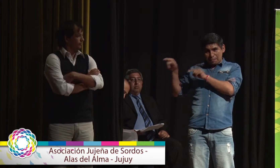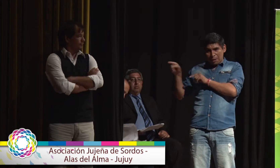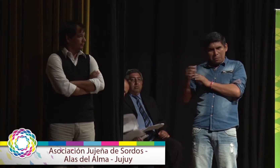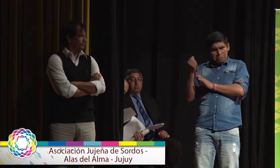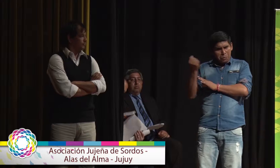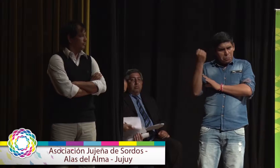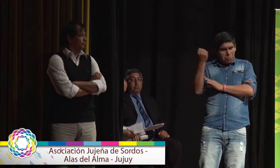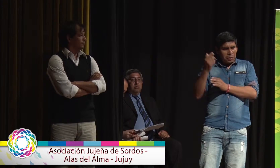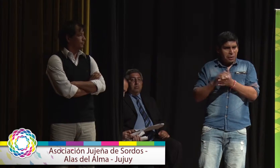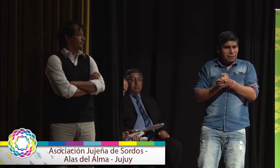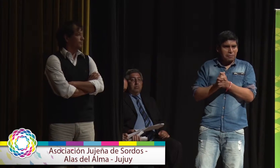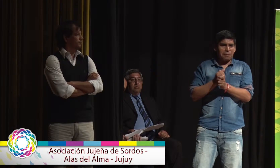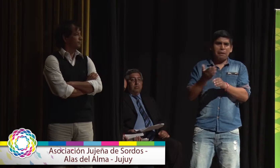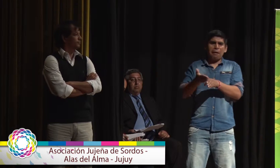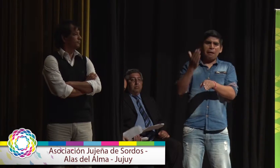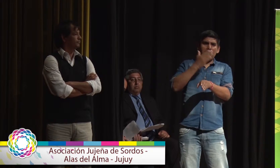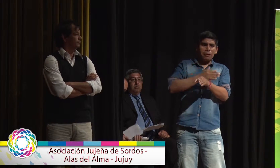También les quiero contar acerca del mismo tema.